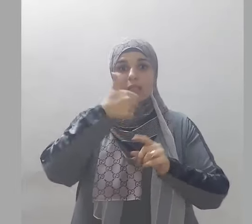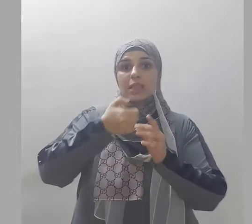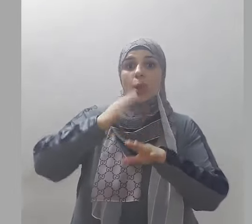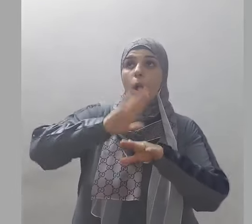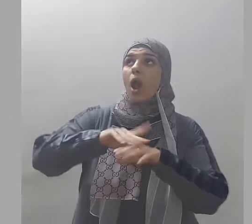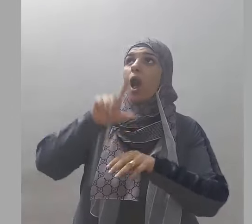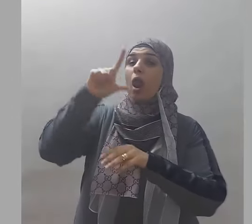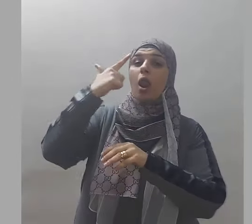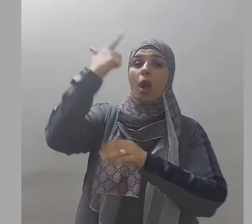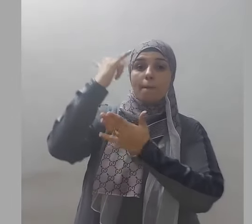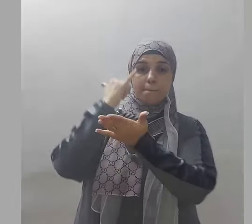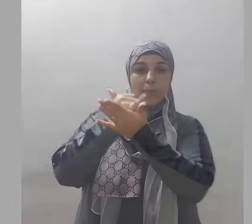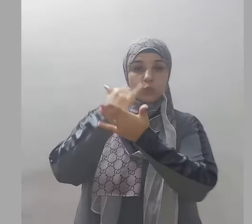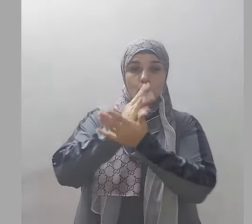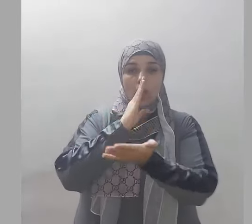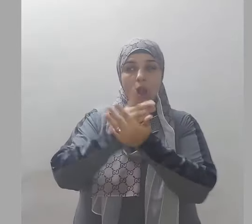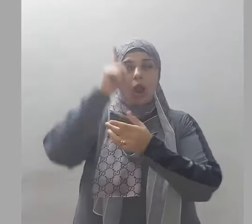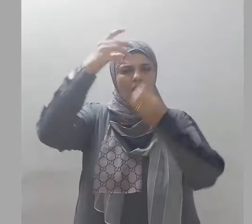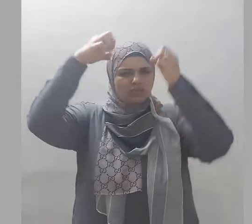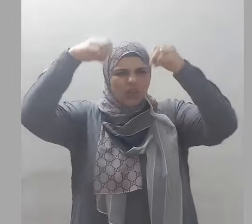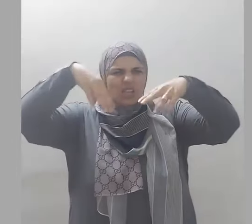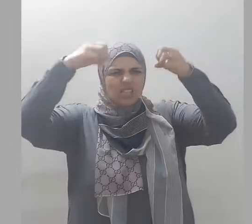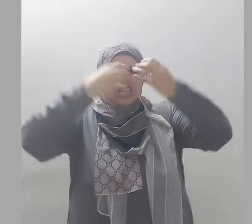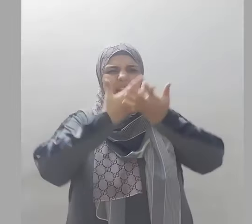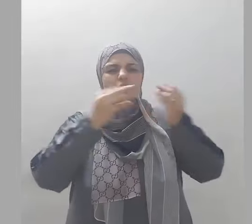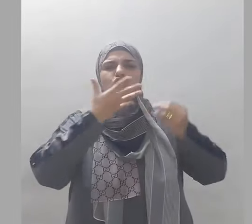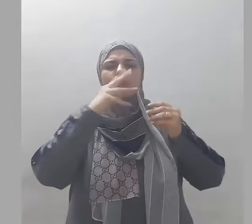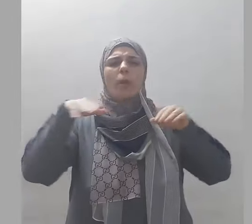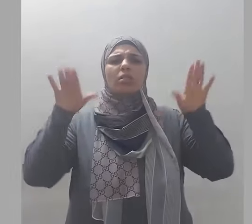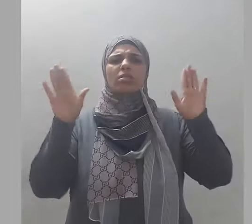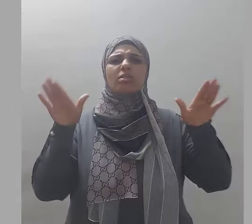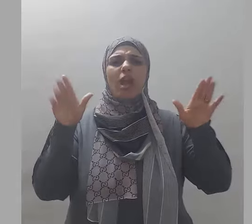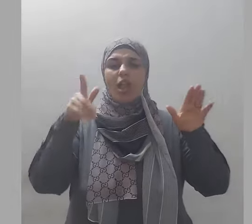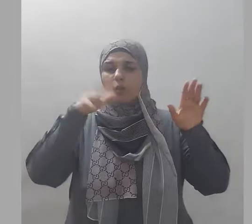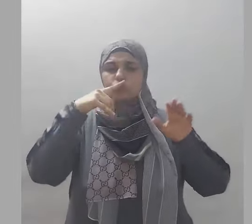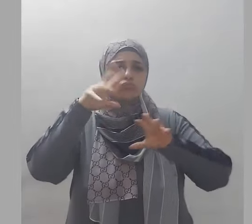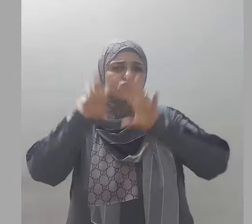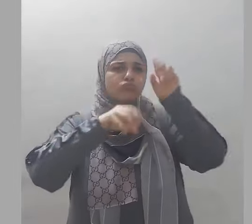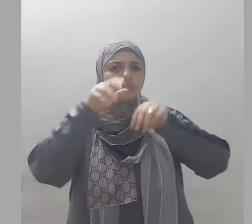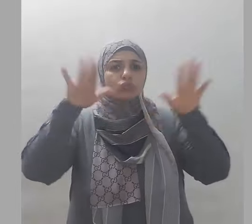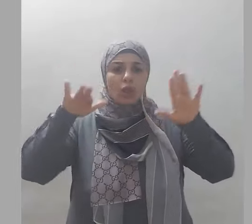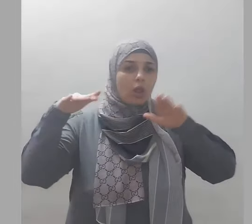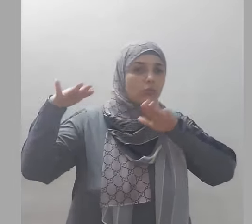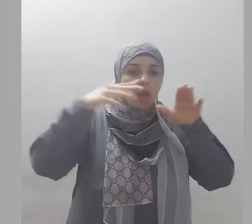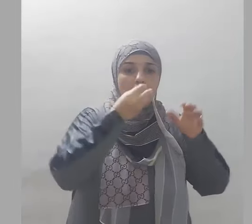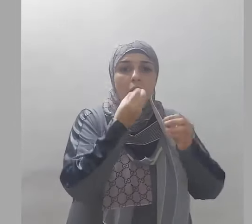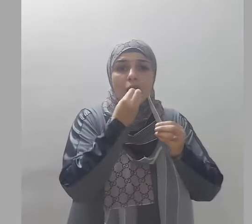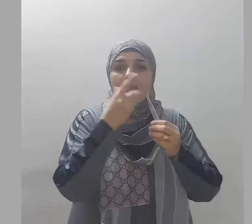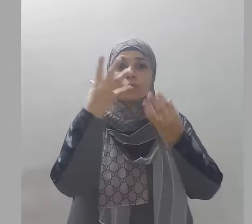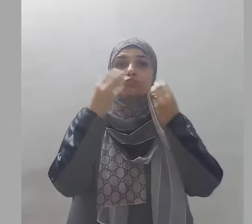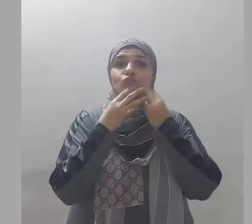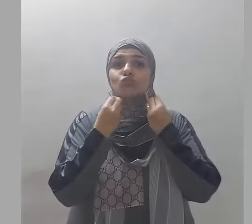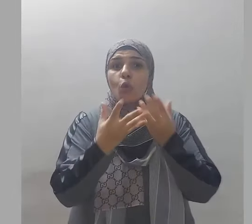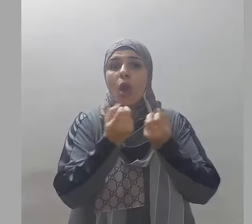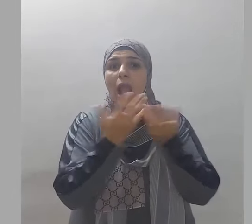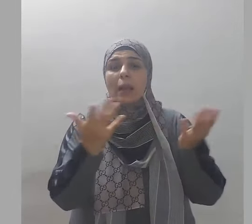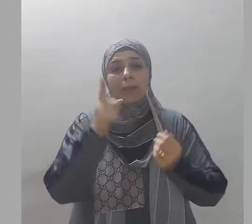حق توكله لرزقكم كما يرزق الطير تغدو خماصا وتروح بطانا. وأن الأمل بلا